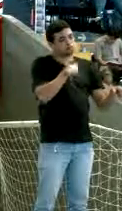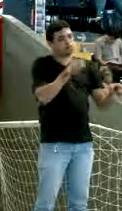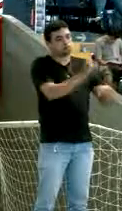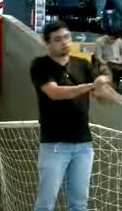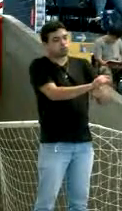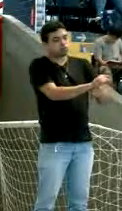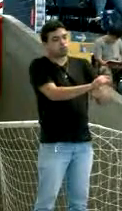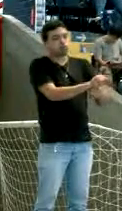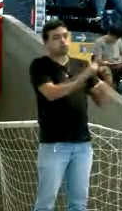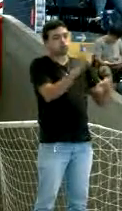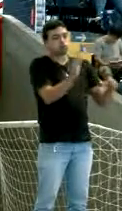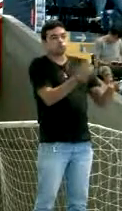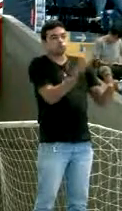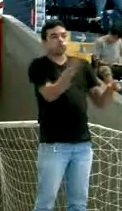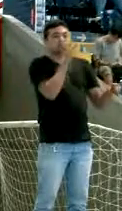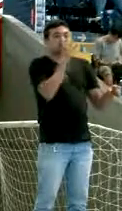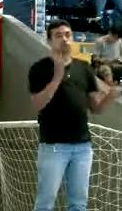pauso.